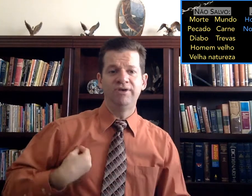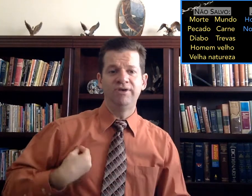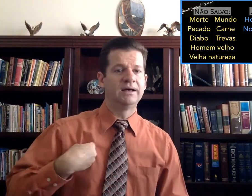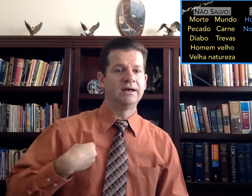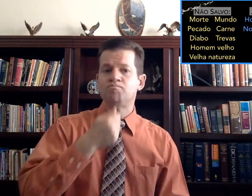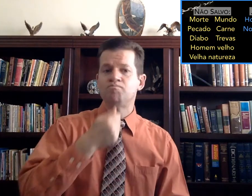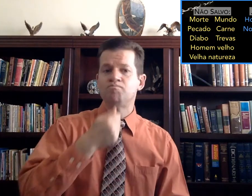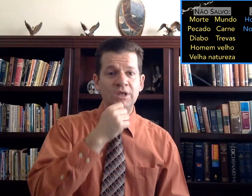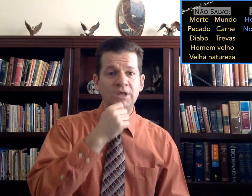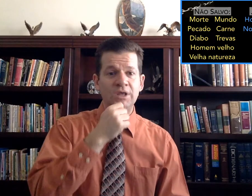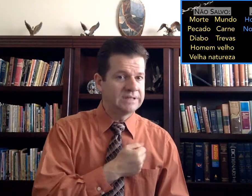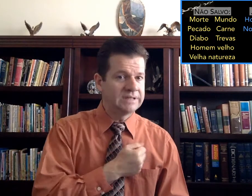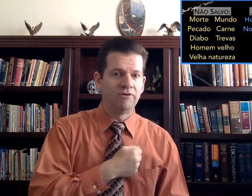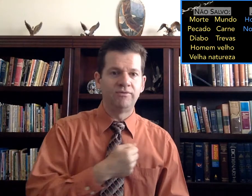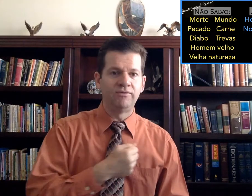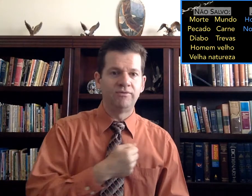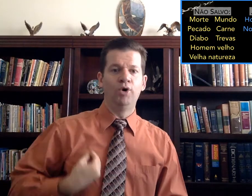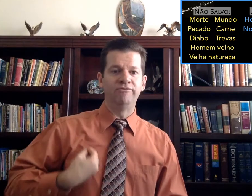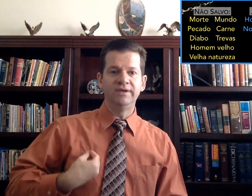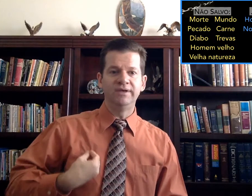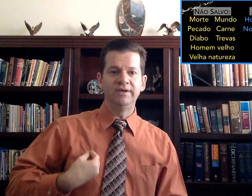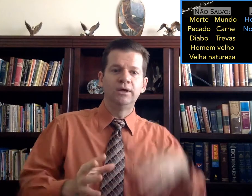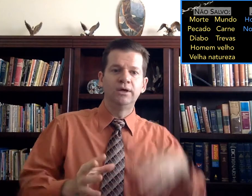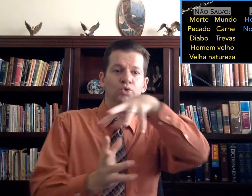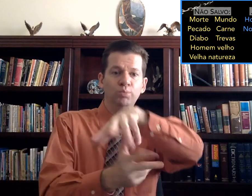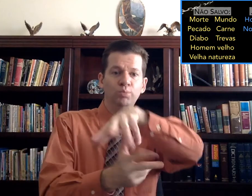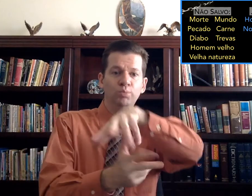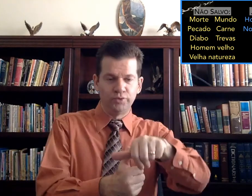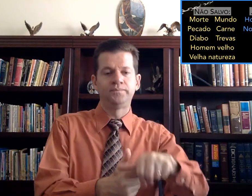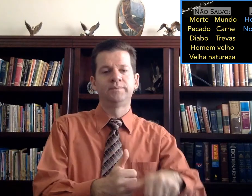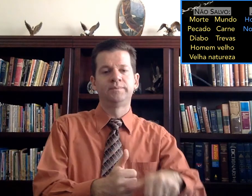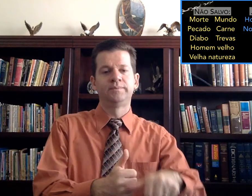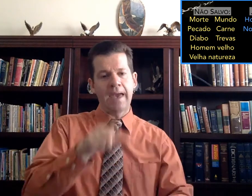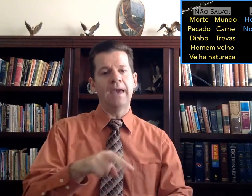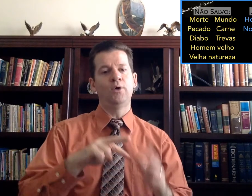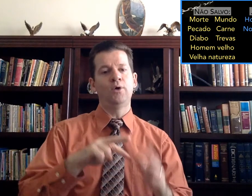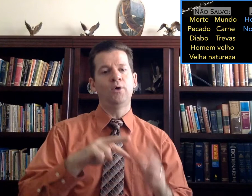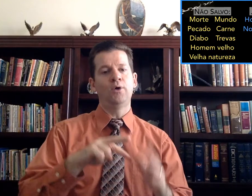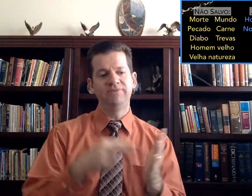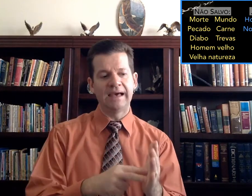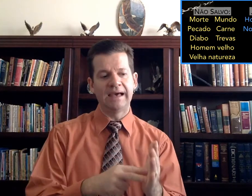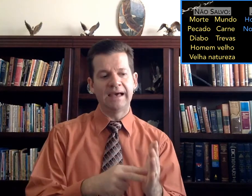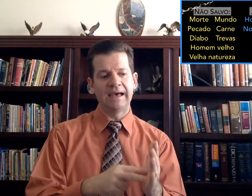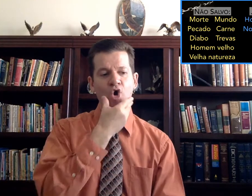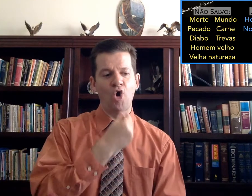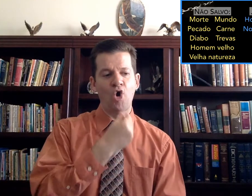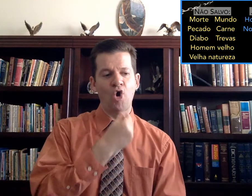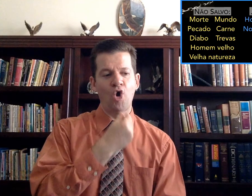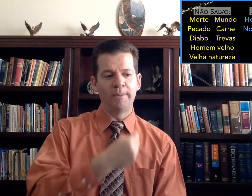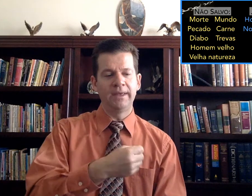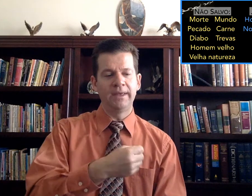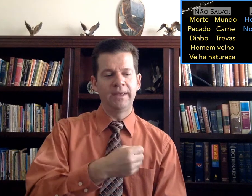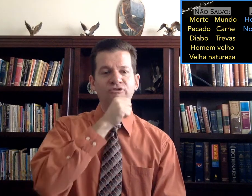vida não salva ou a vida no mundo. Então é o significado homem